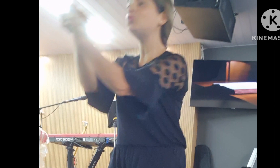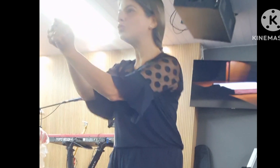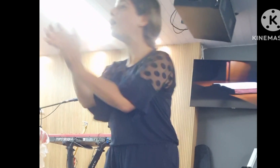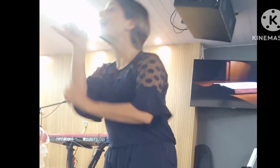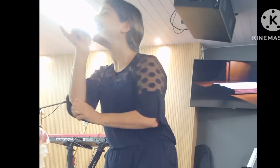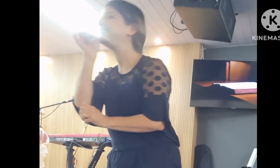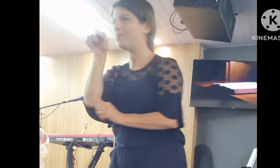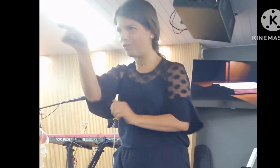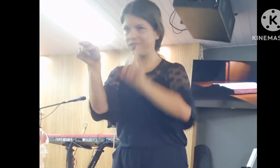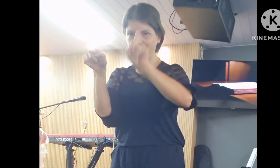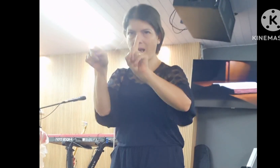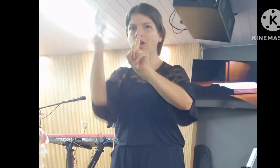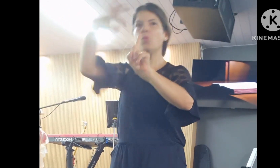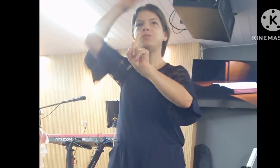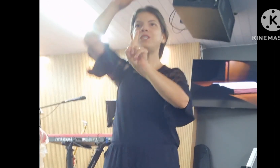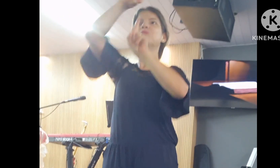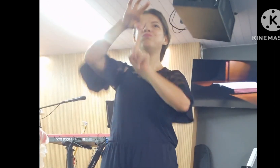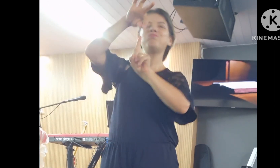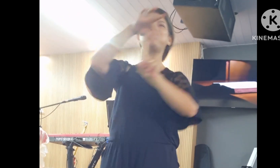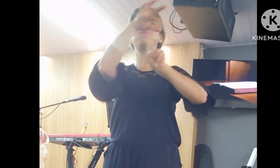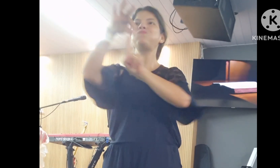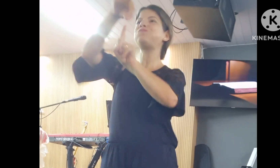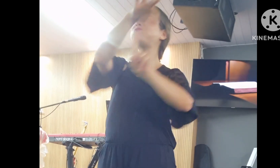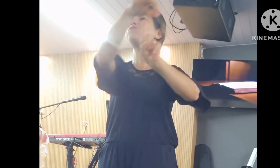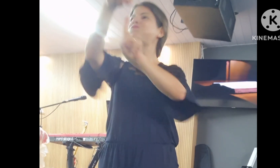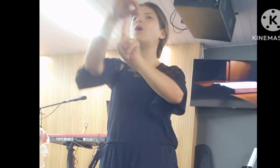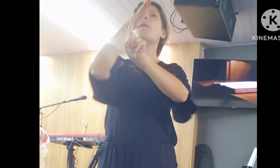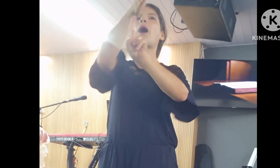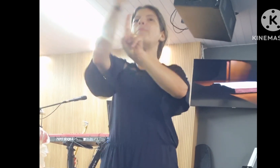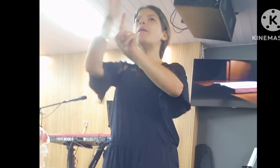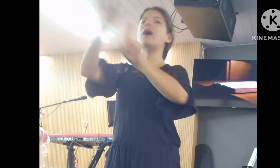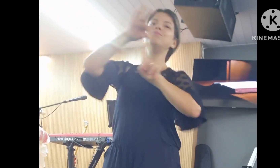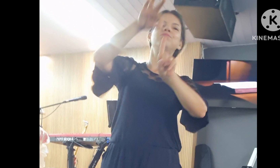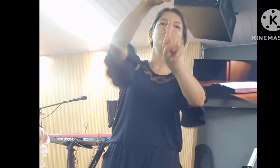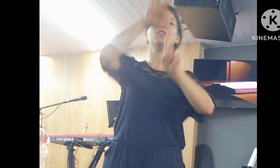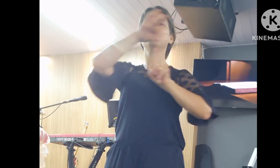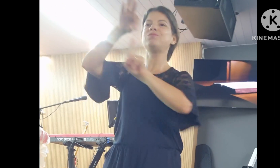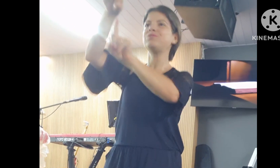na rua, a presença está lá. Se você vai fazer uma compra aí no centro da cidade, a presença de Deus está lá.